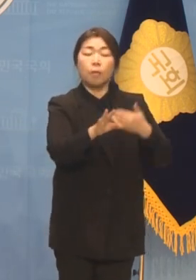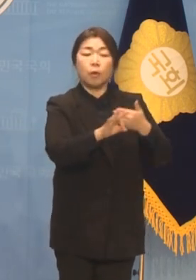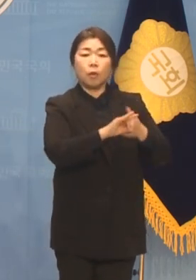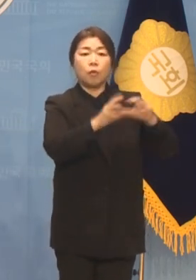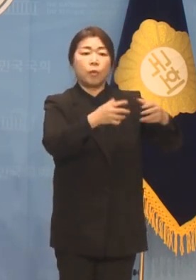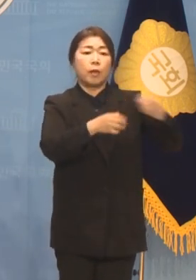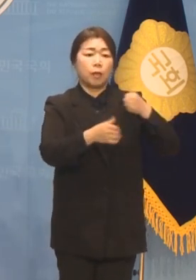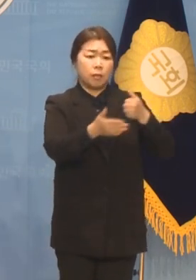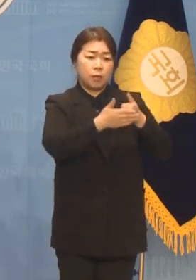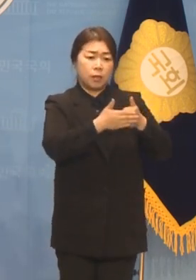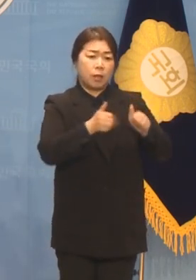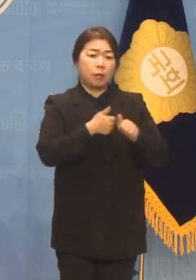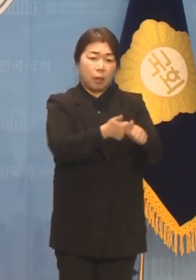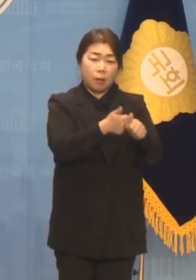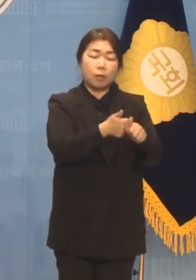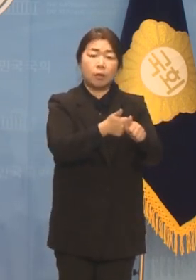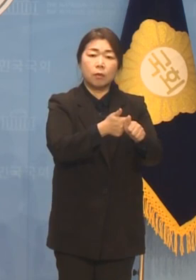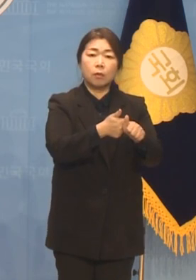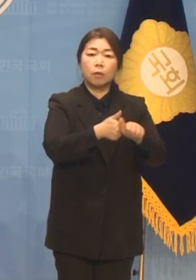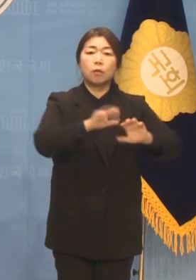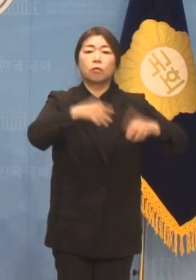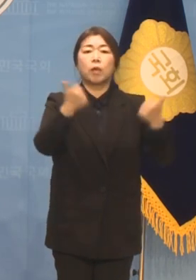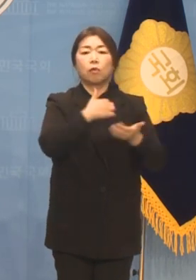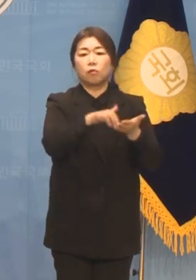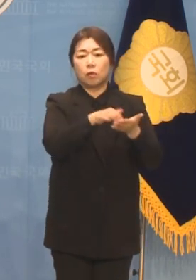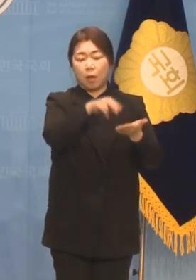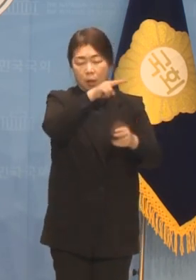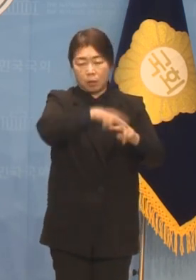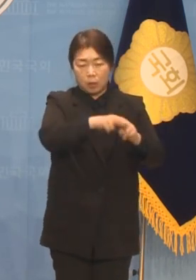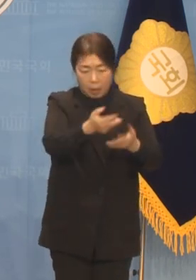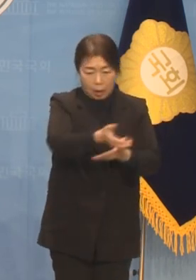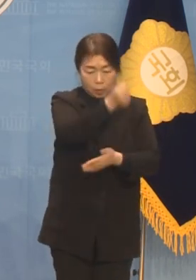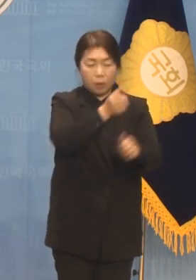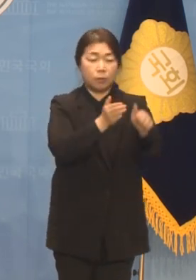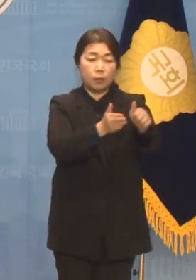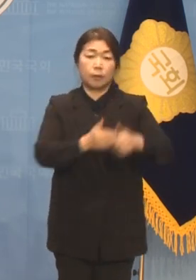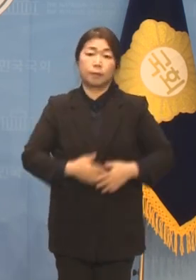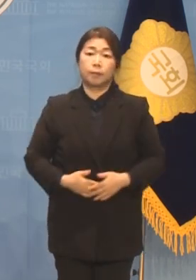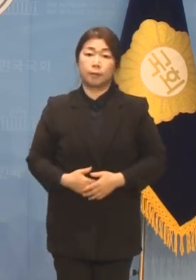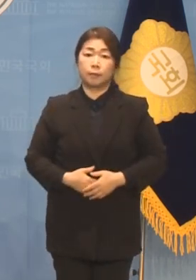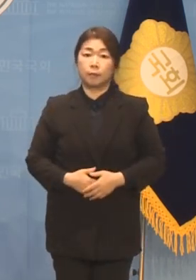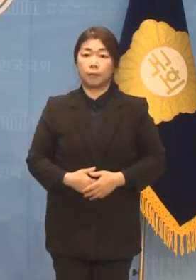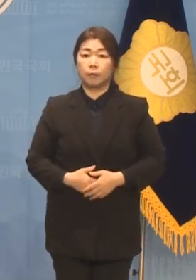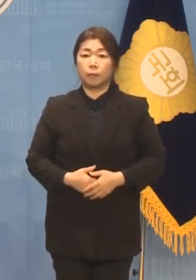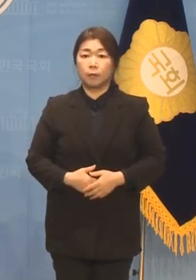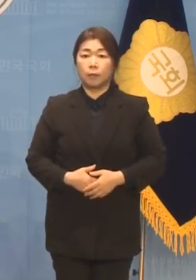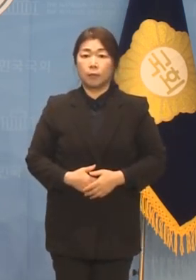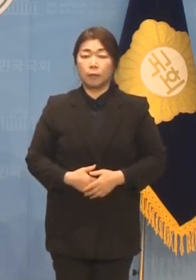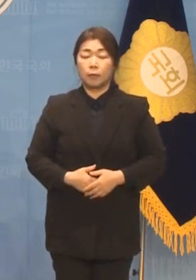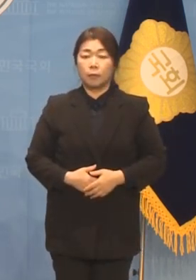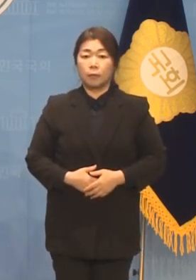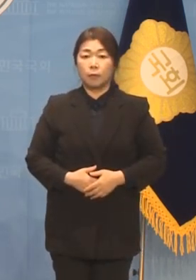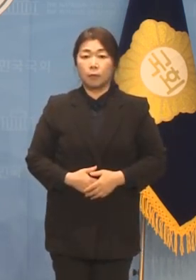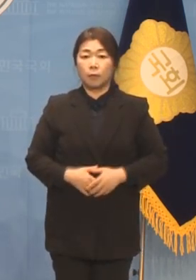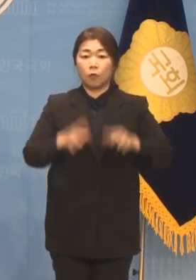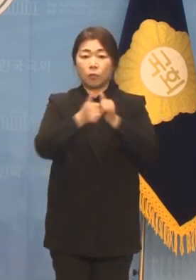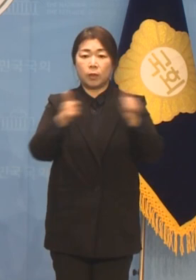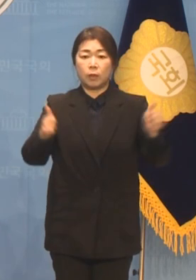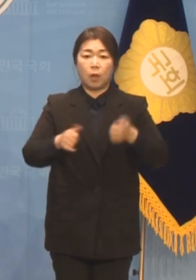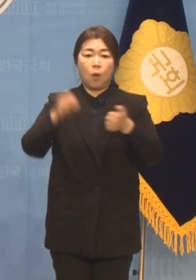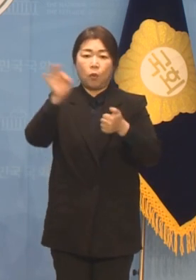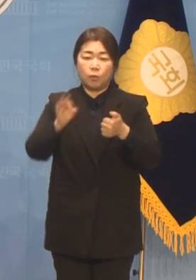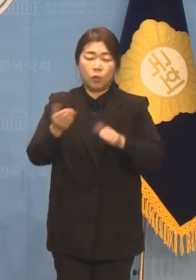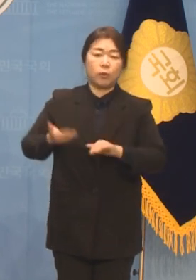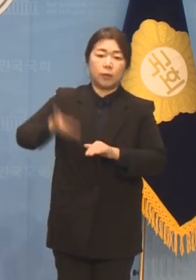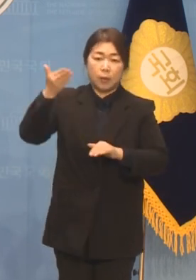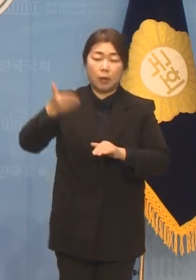국민의힘 지지율만큼만 의석수를 가지고 갈 수 있다는 뜻입니다. 언제까지 그들에게 국민 절반의